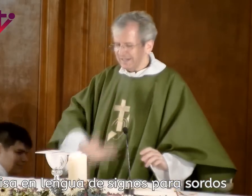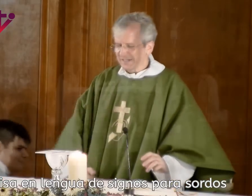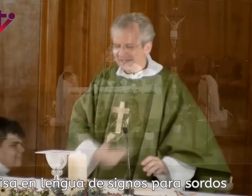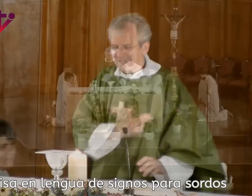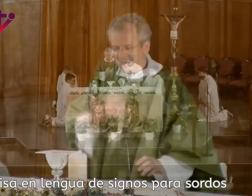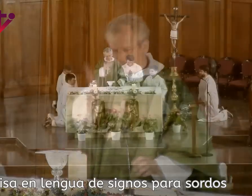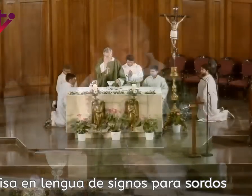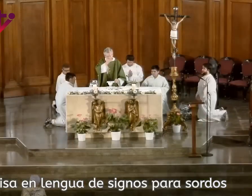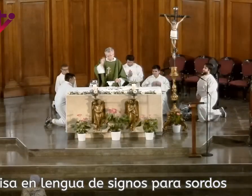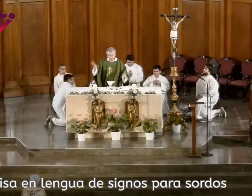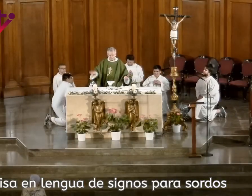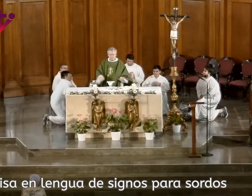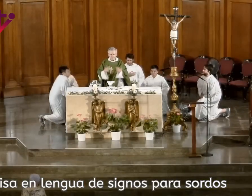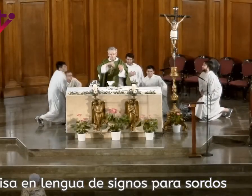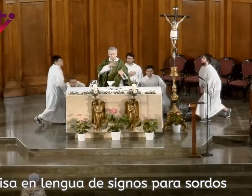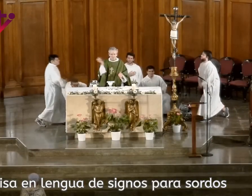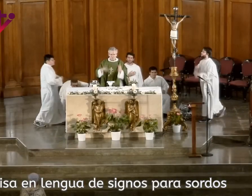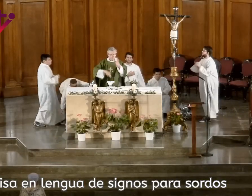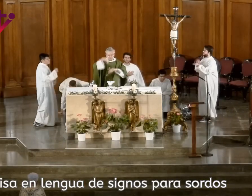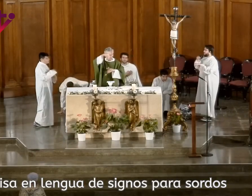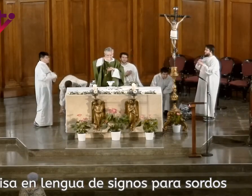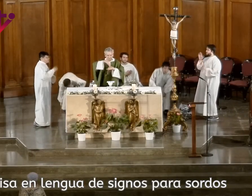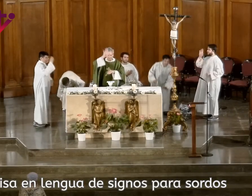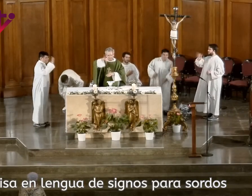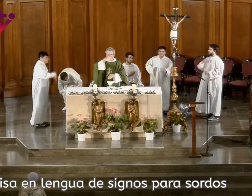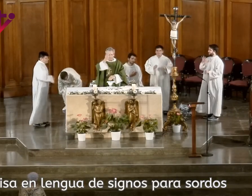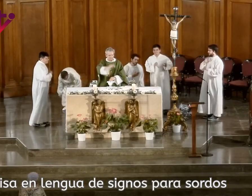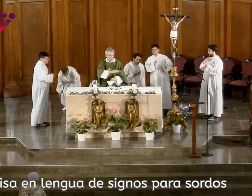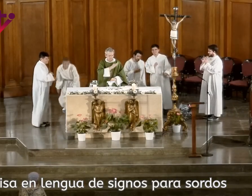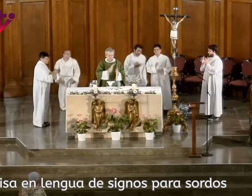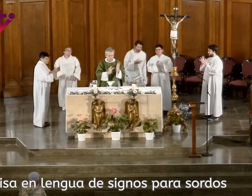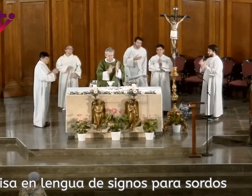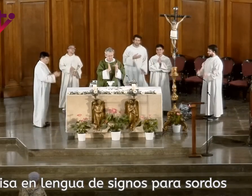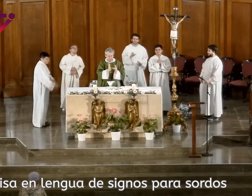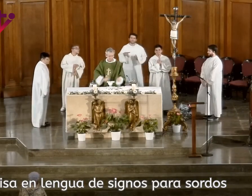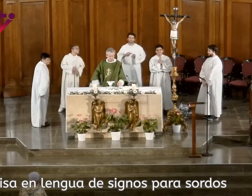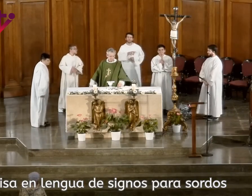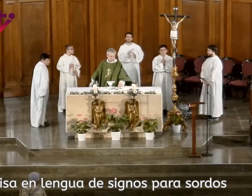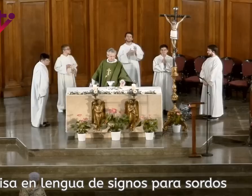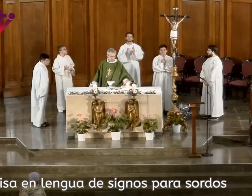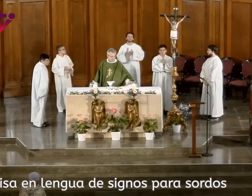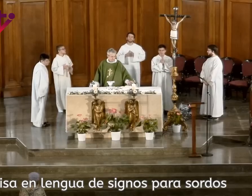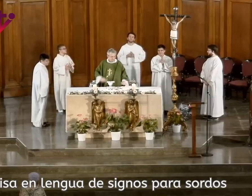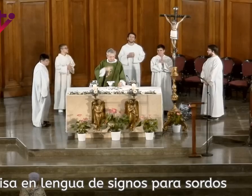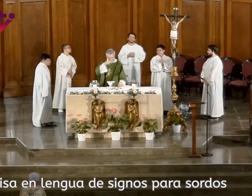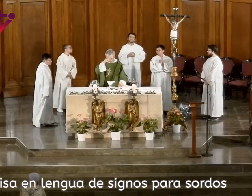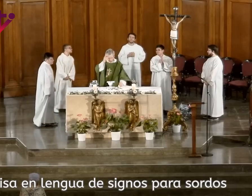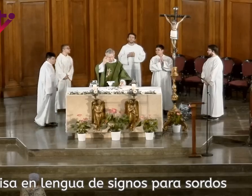Este es el sacramento de nuestra fe. Anunciamos tu muerte, proclamamos tu resurrección. Ven, Señor Jesús. Así pues,